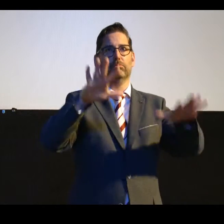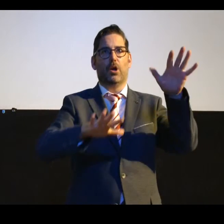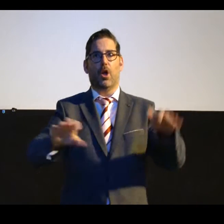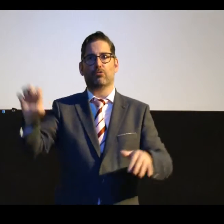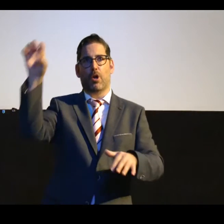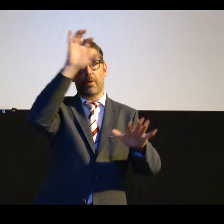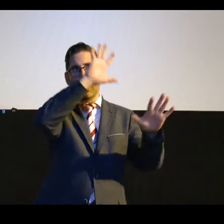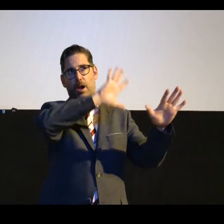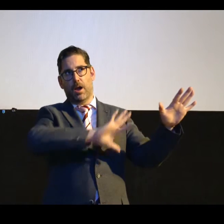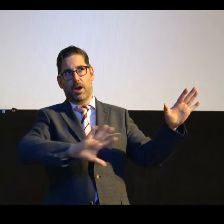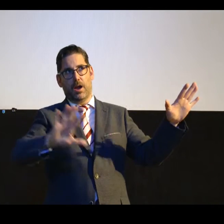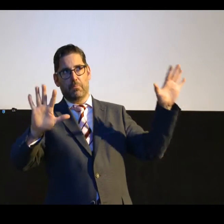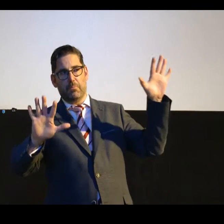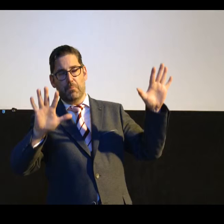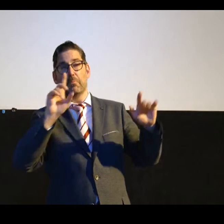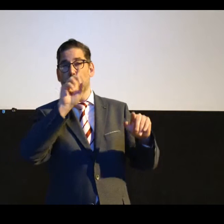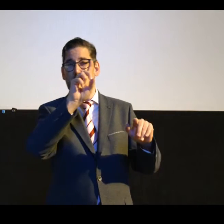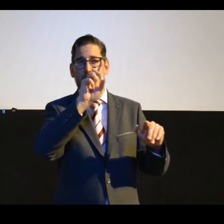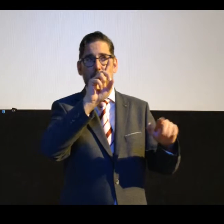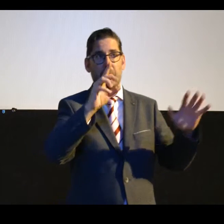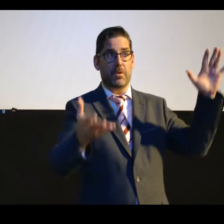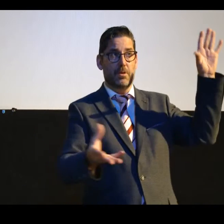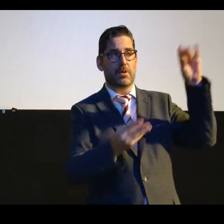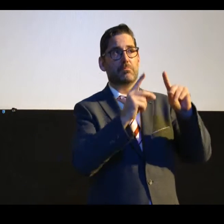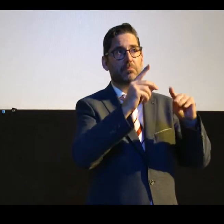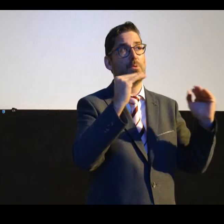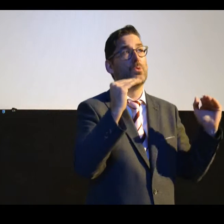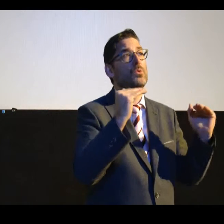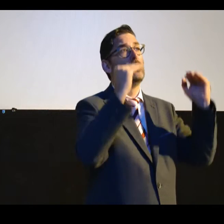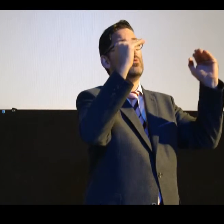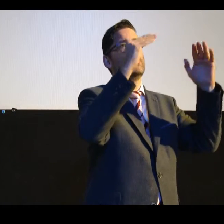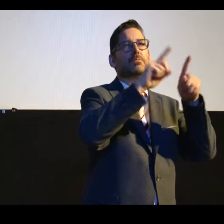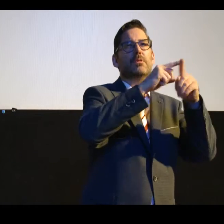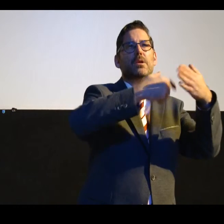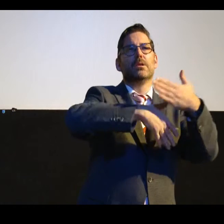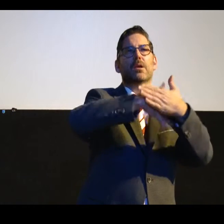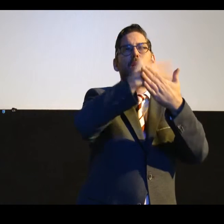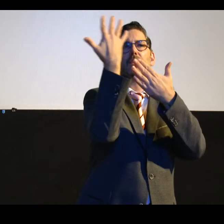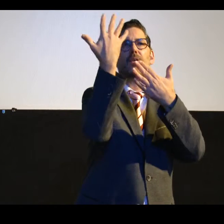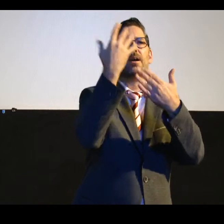Y 73 intérpretes de lengua de signos sordos.